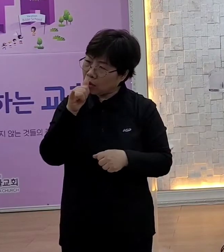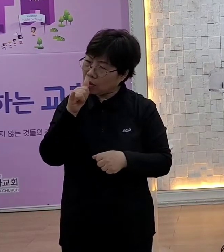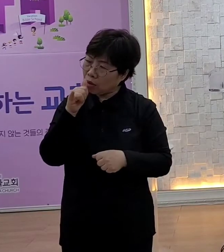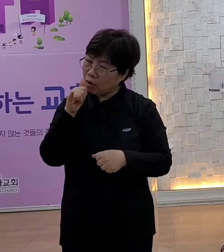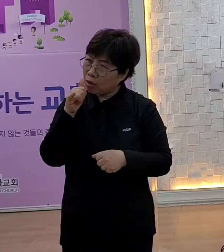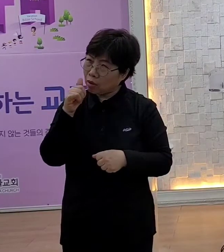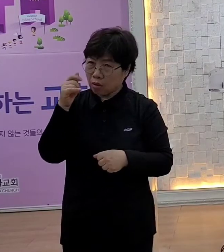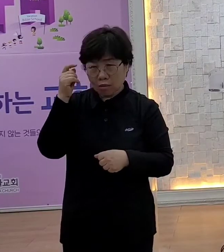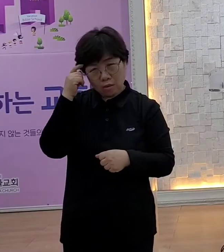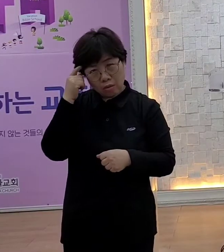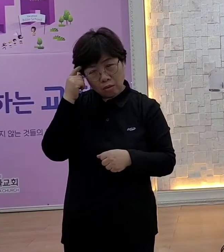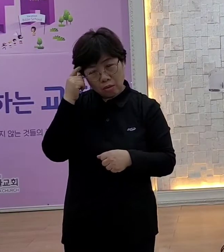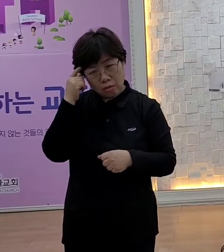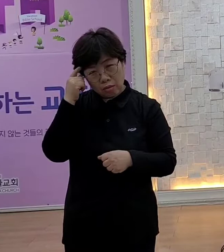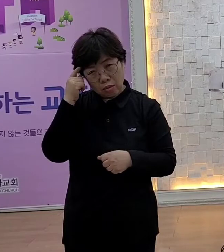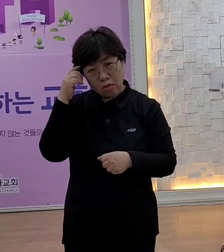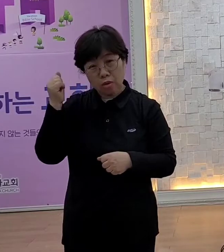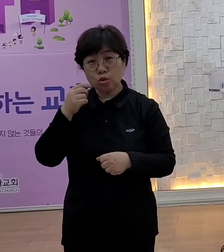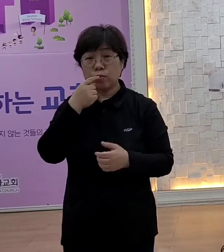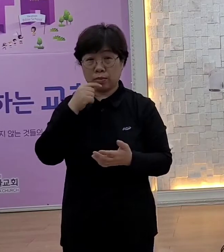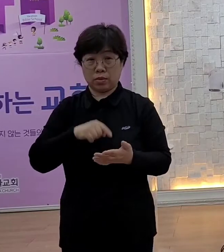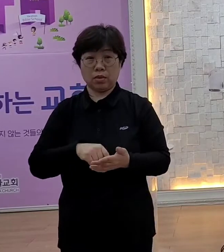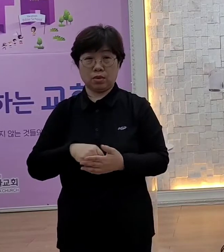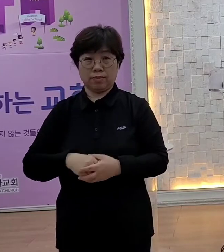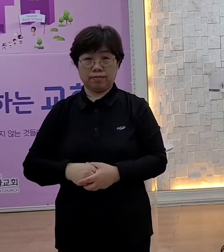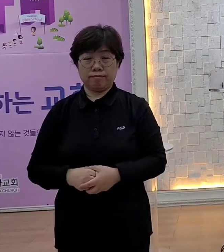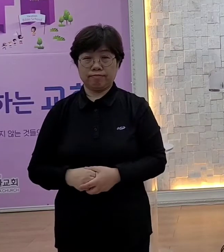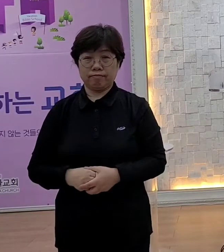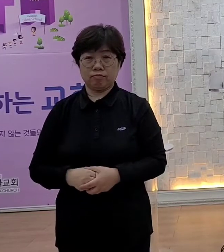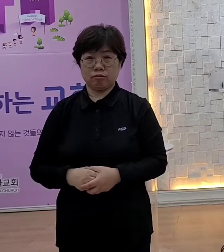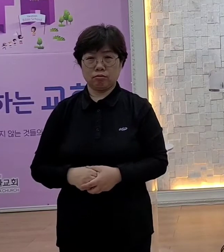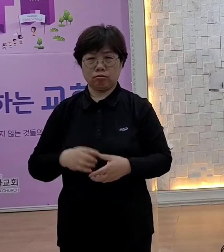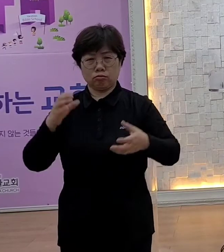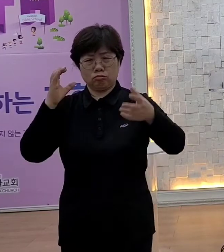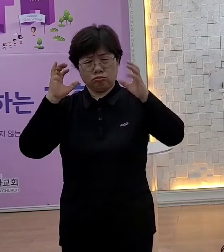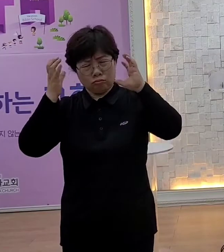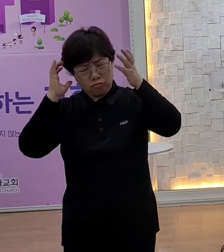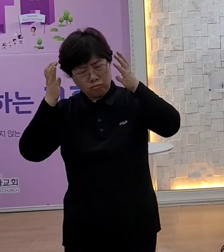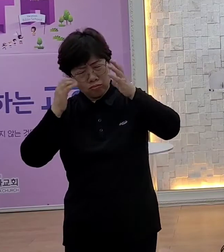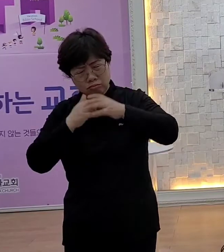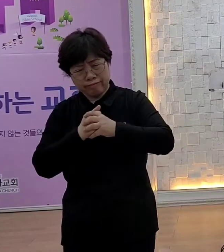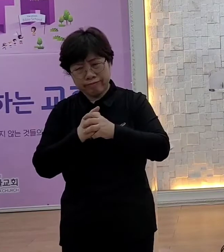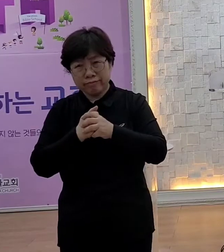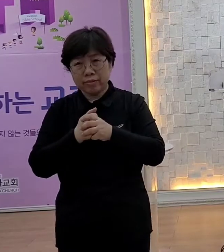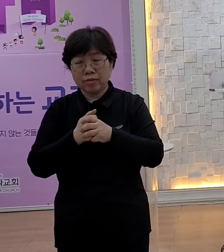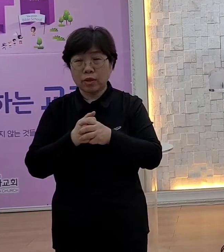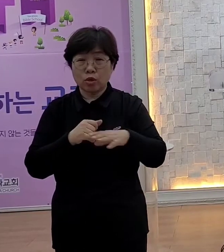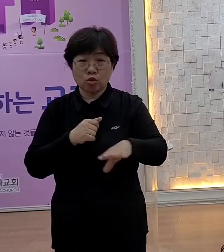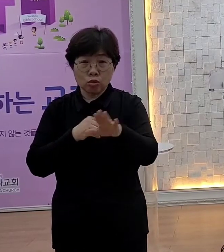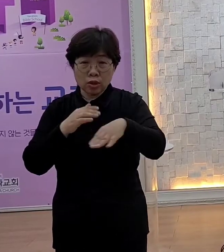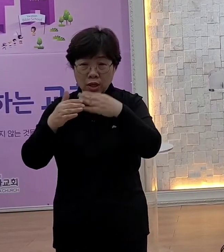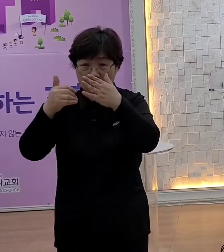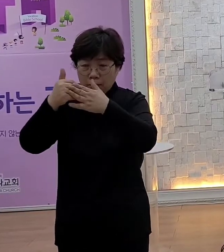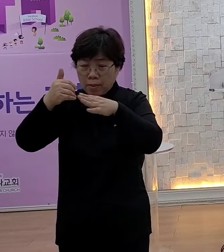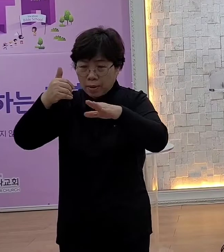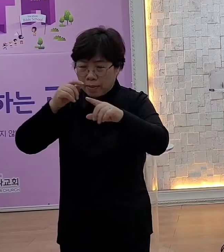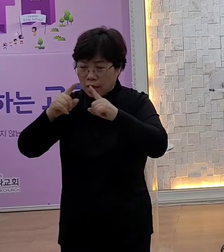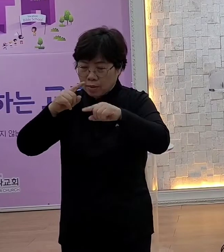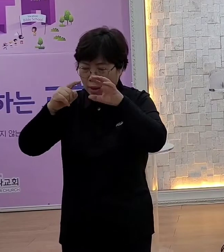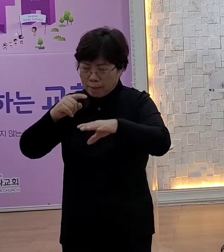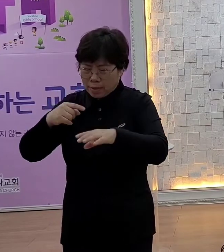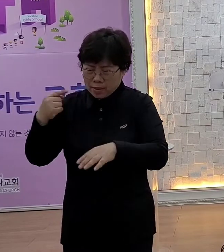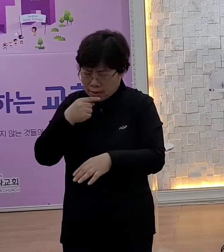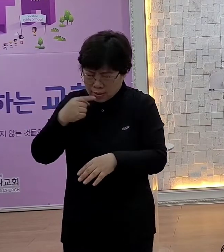들게 돼 있지 않습니까? 딱 본문상, 타이밍상. 너무 혼란스러워요. 우리는 지금 하나님의 말씀 앞에 철저하게 바로